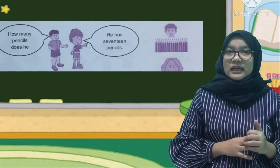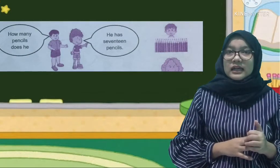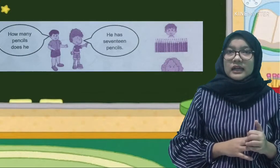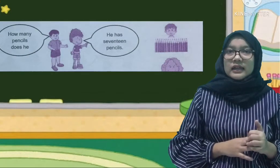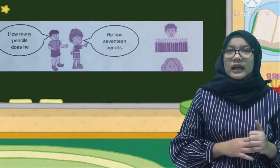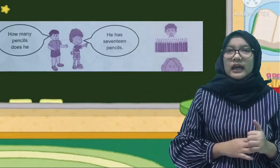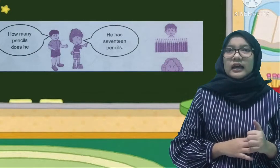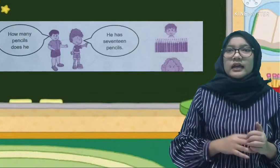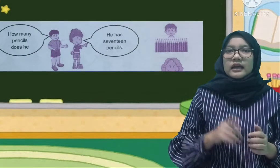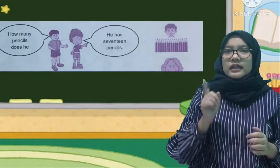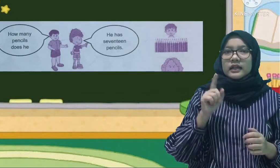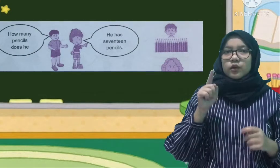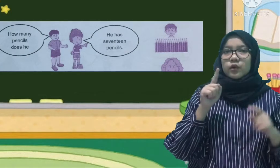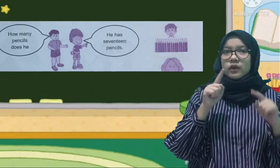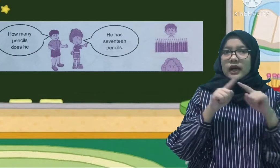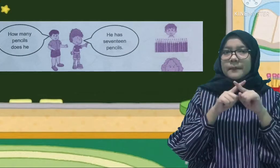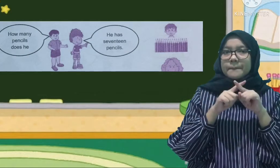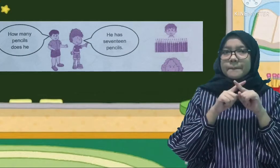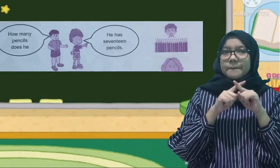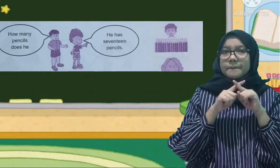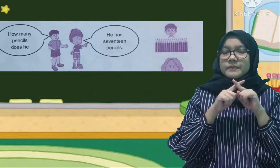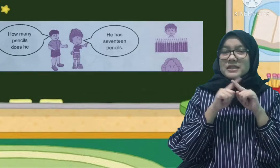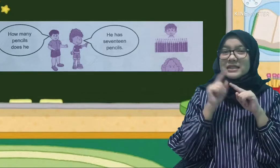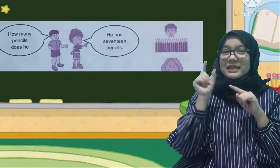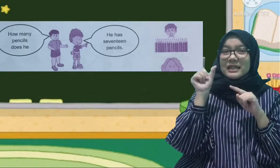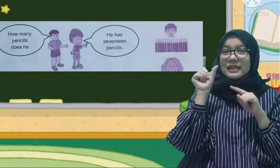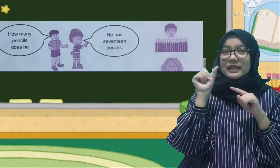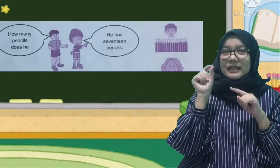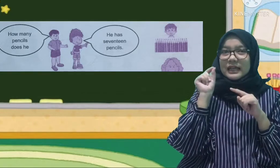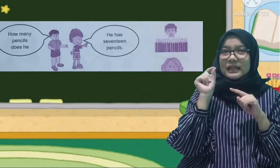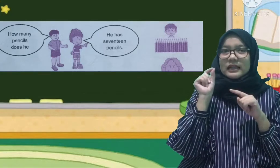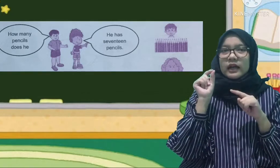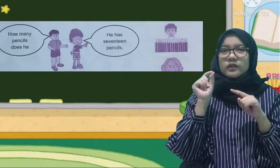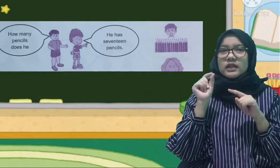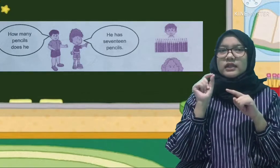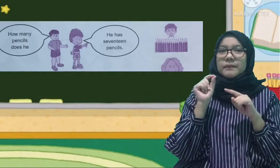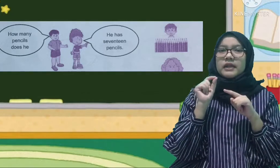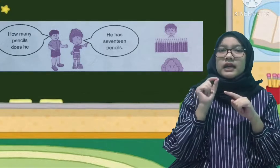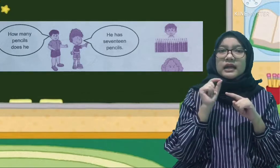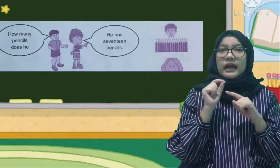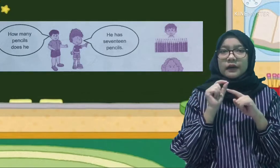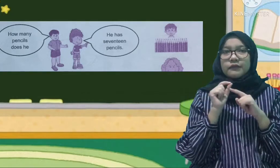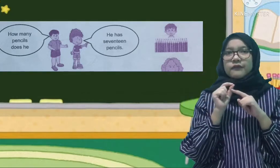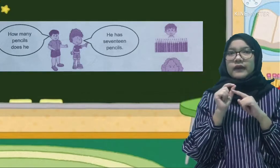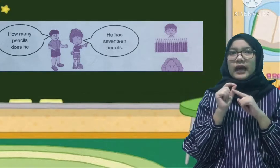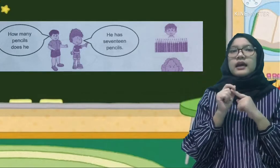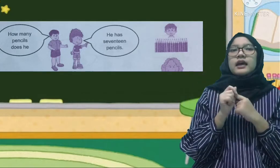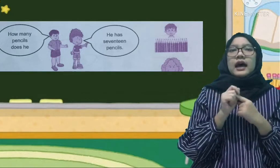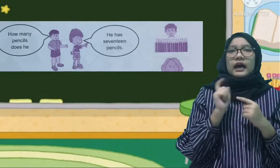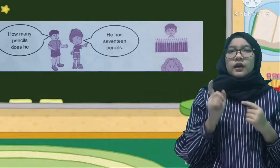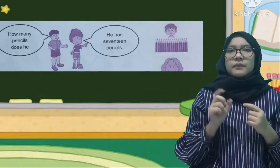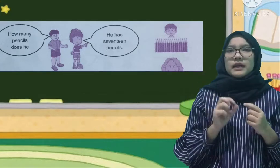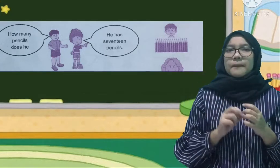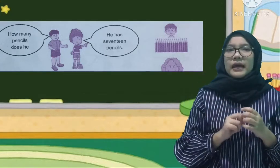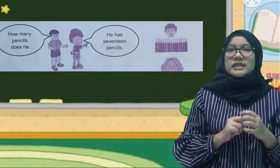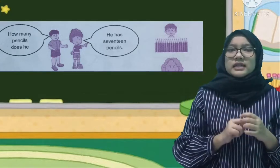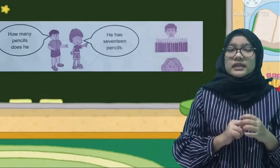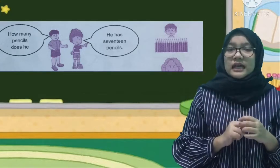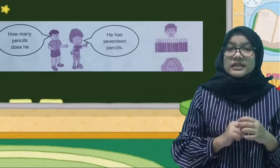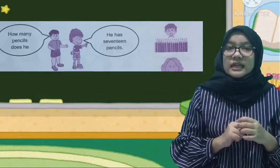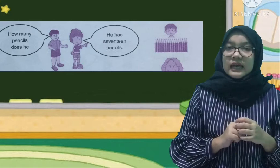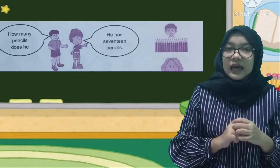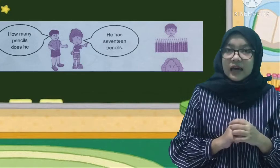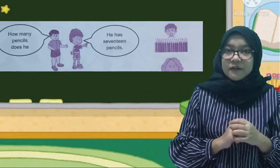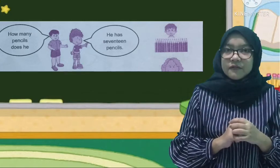he? Nah, ini kurang sedikit, harusnya ditambah dengan have ya. How many